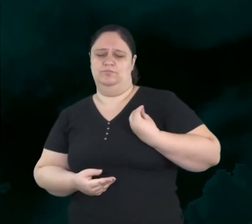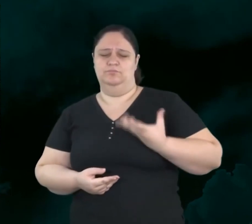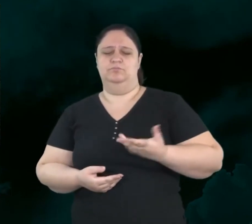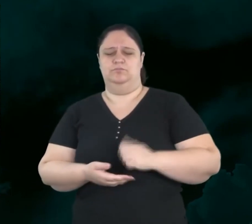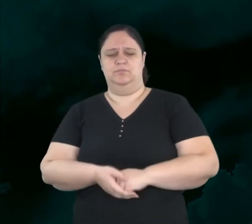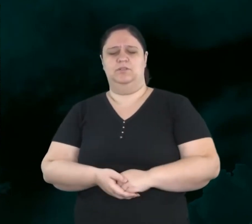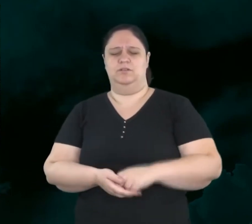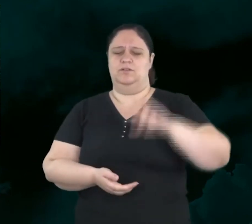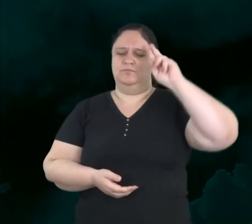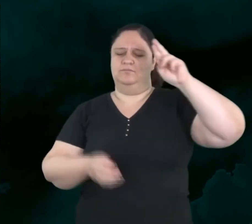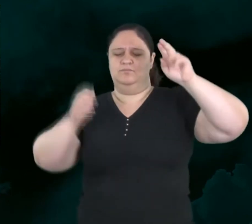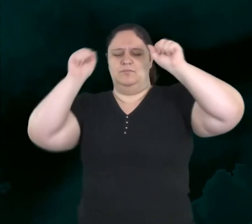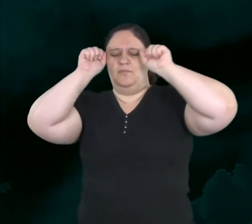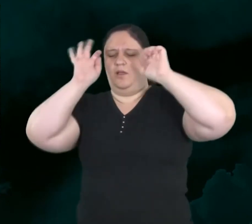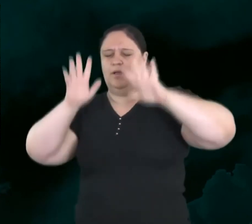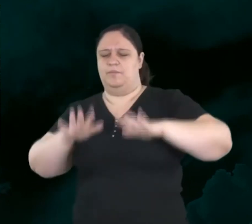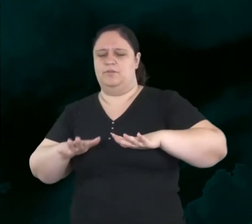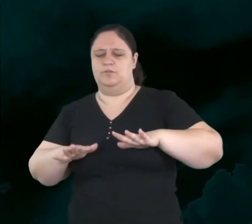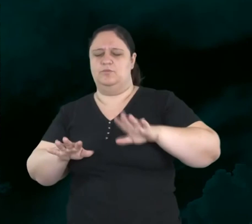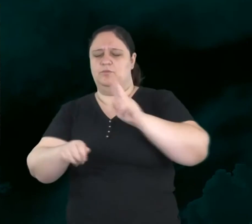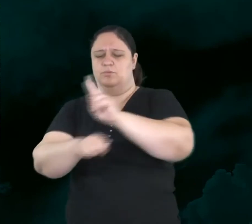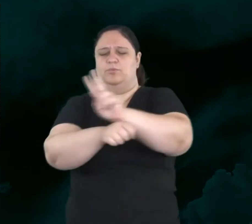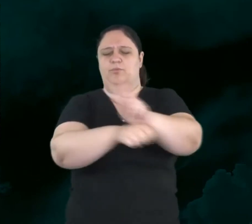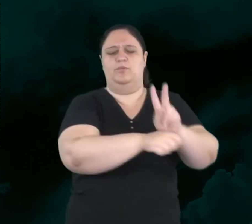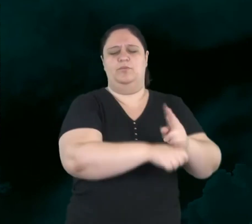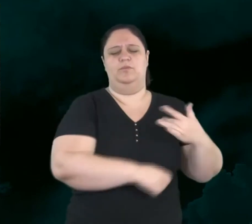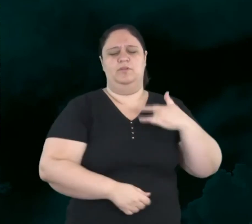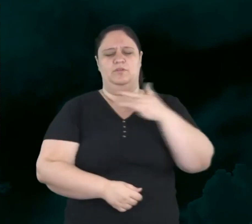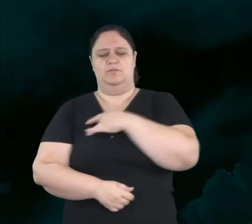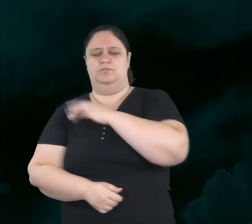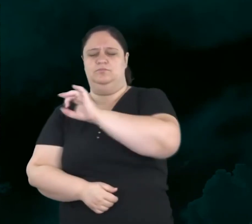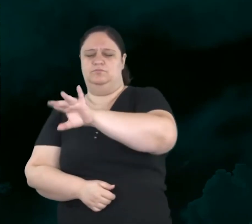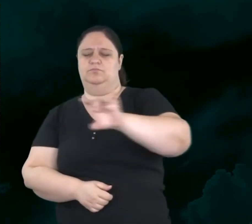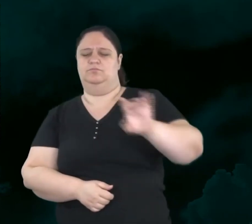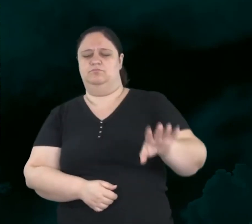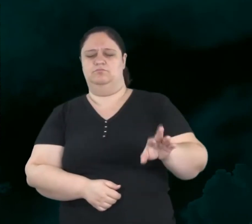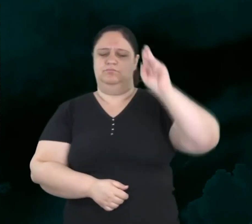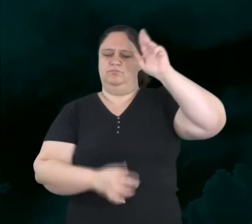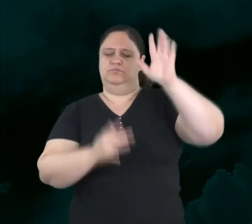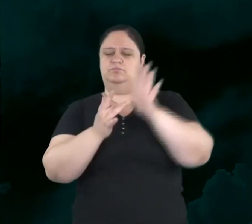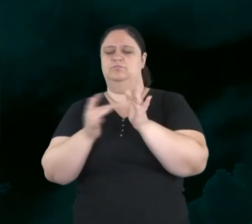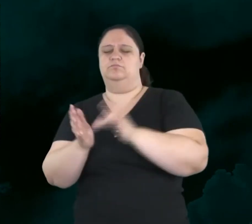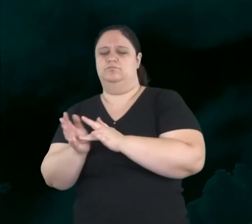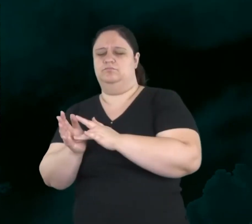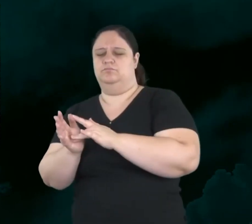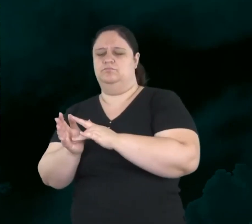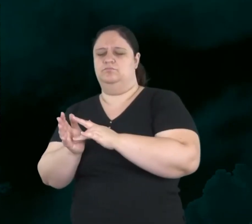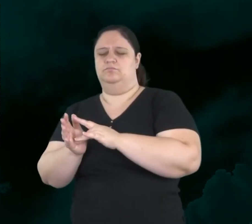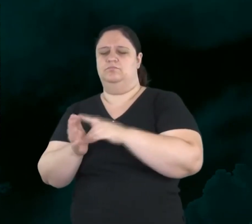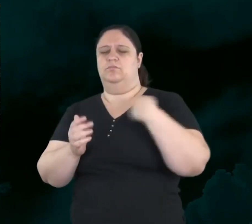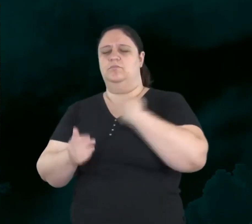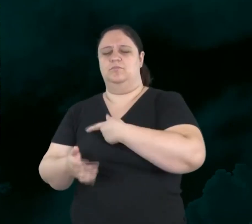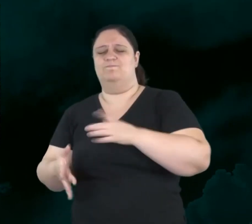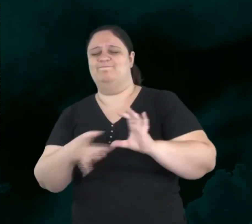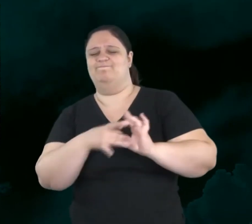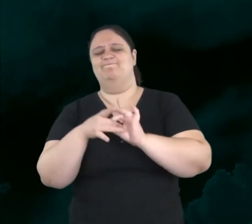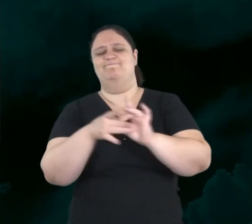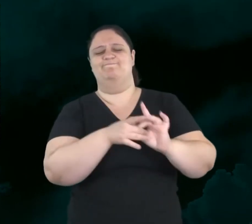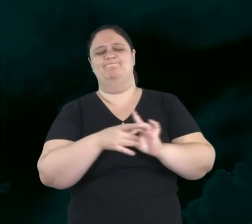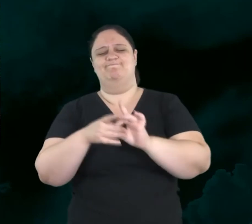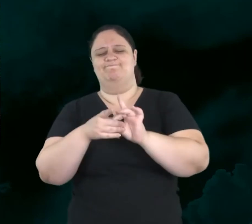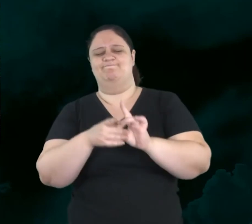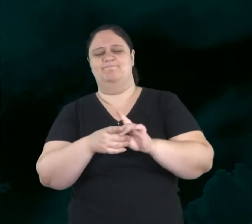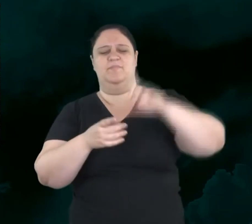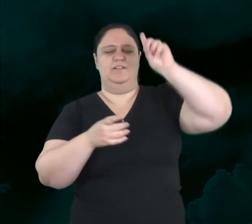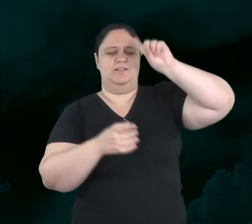possa abençoar, guarda a saúde de todos. Senhor Jesus, leva-nos todos como um só homem, Senhor, para sermos úteis nas suas